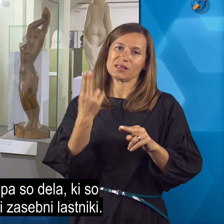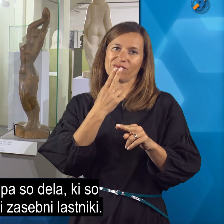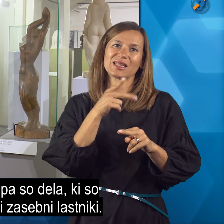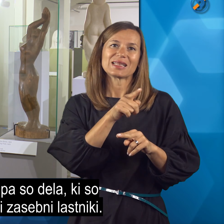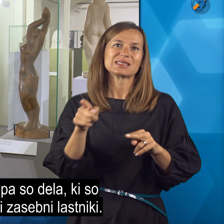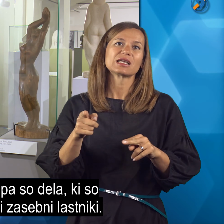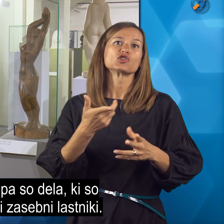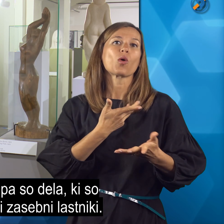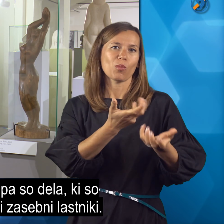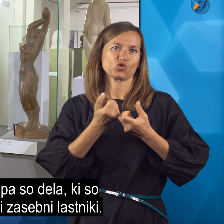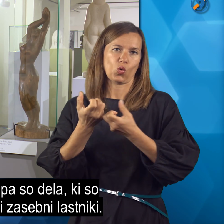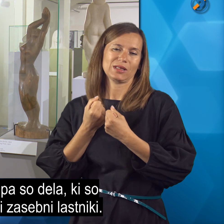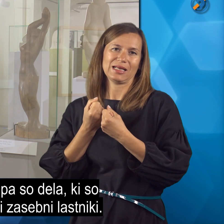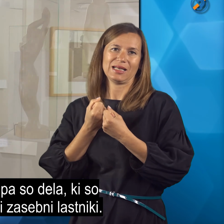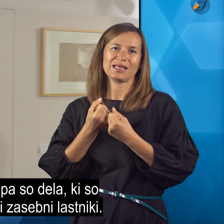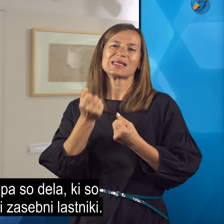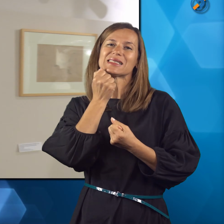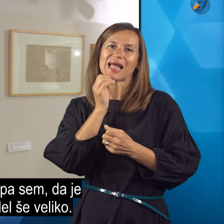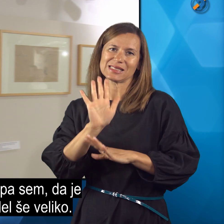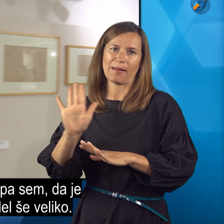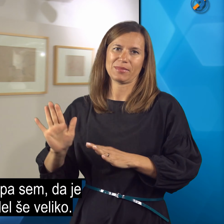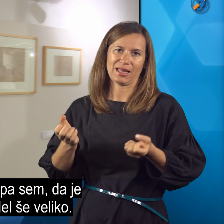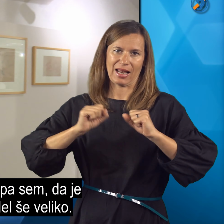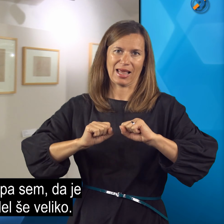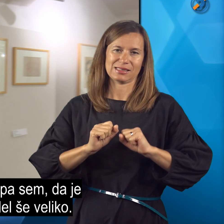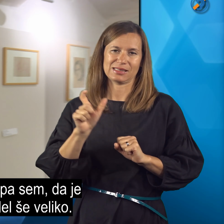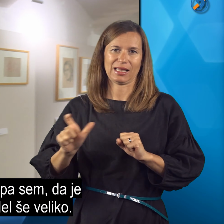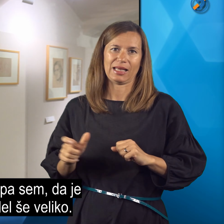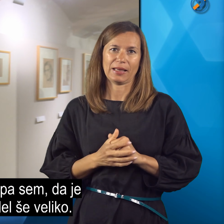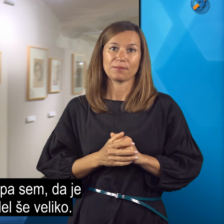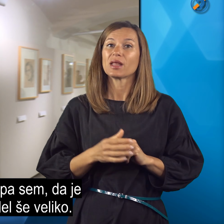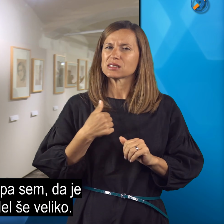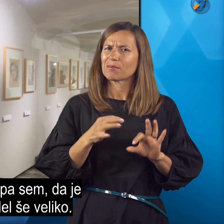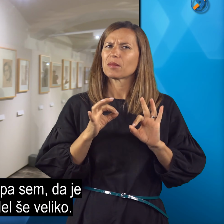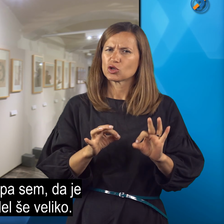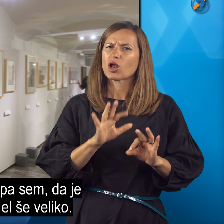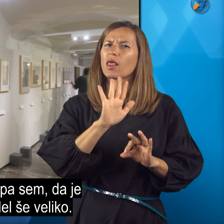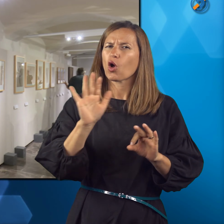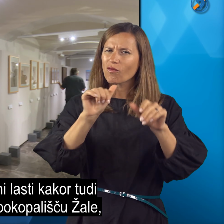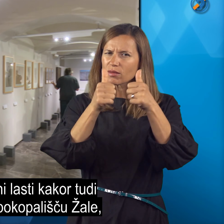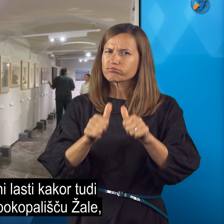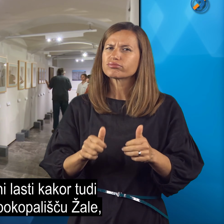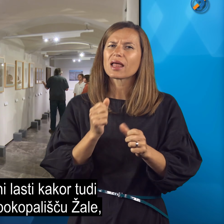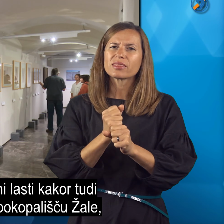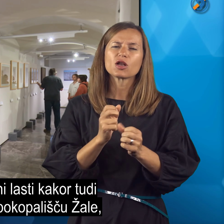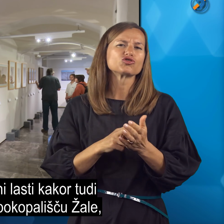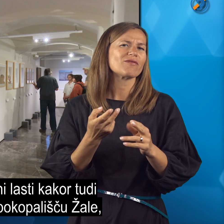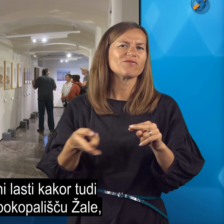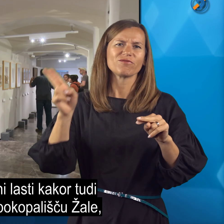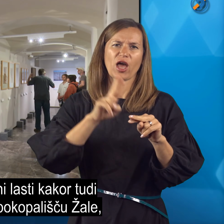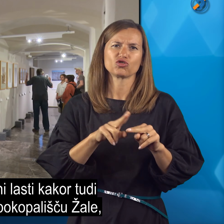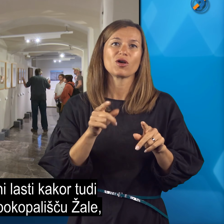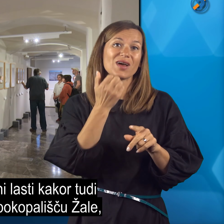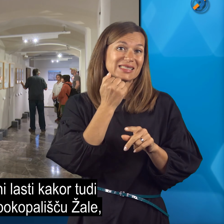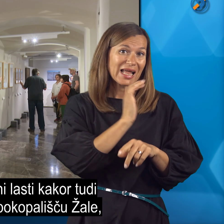ki so nam jih posodili zasebni lastniki. Prepričana pa sem, da je njegovih del še veliko, tako v zasebni lasti,